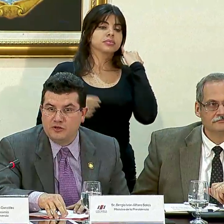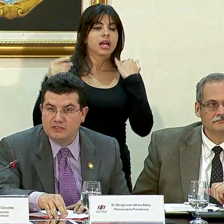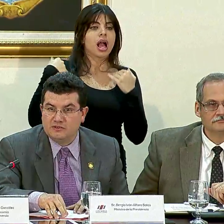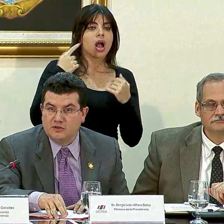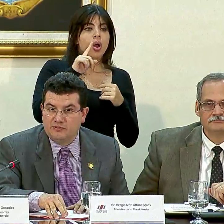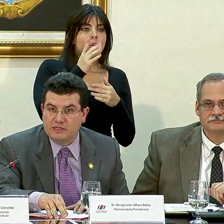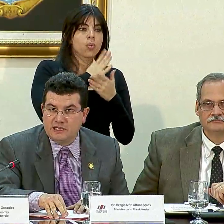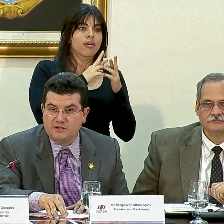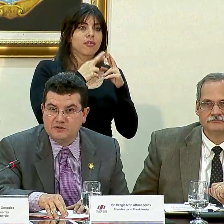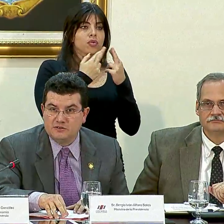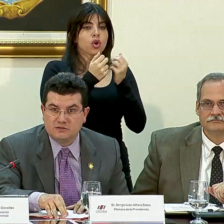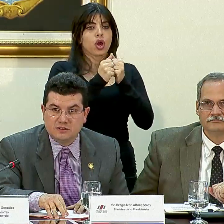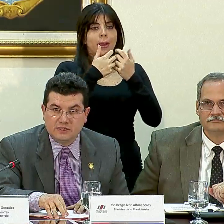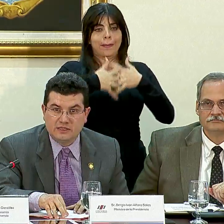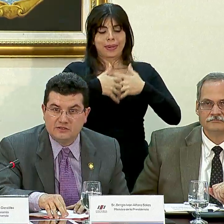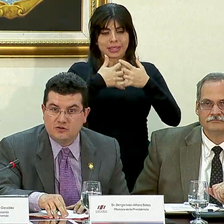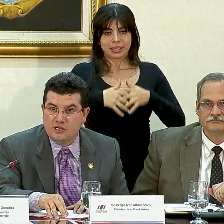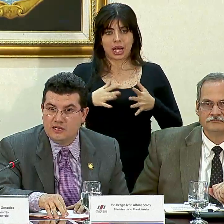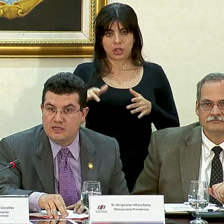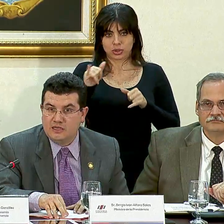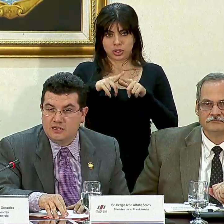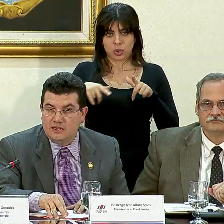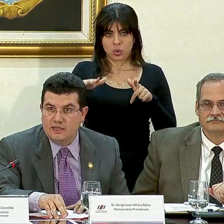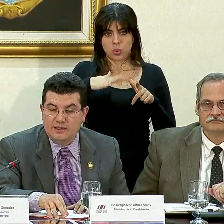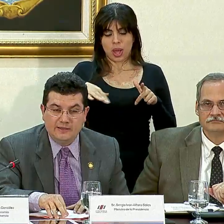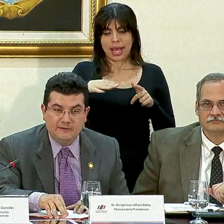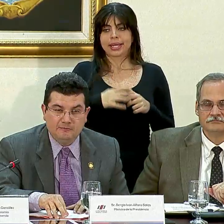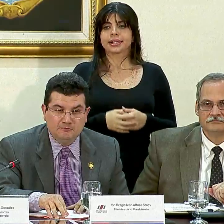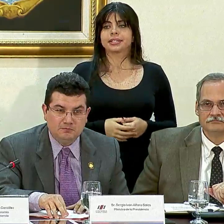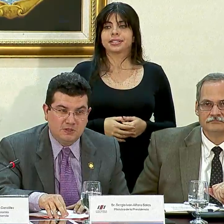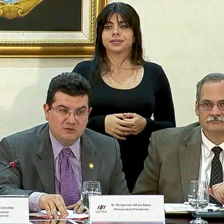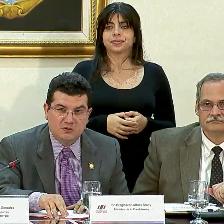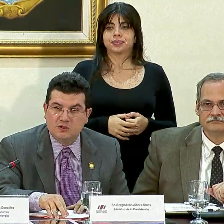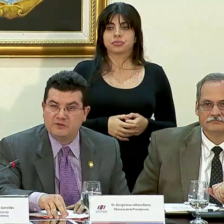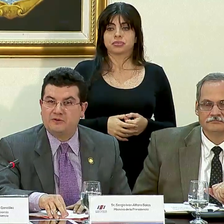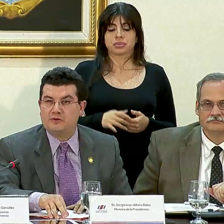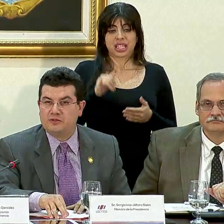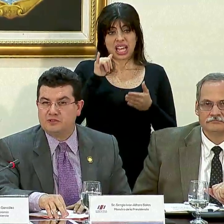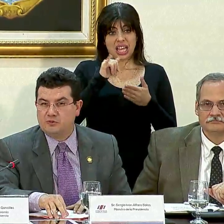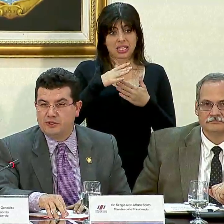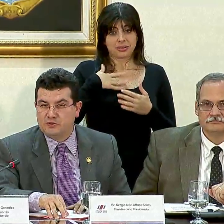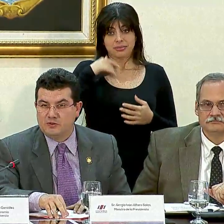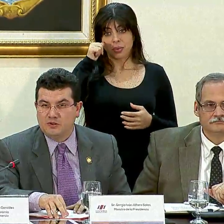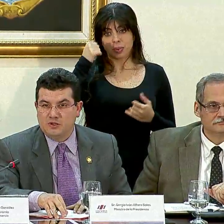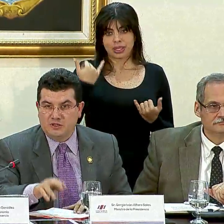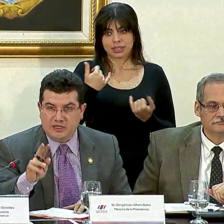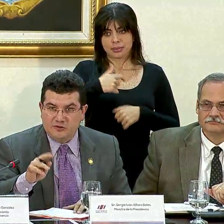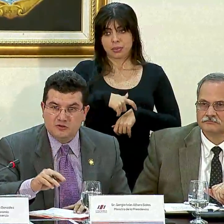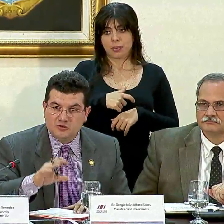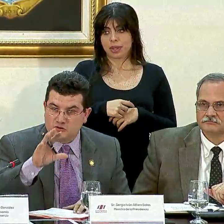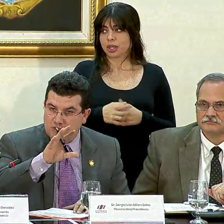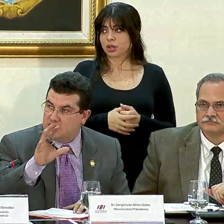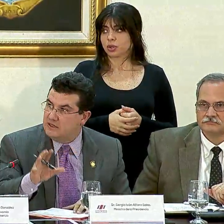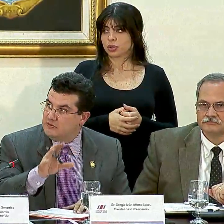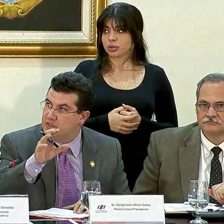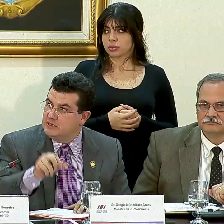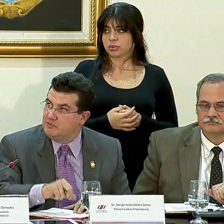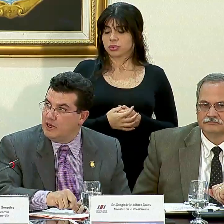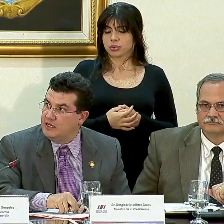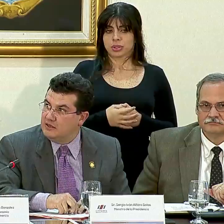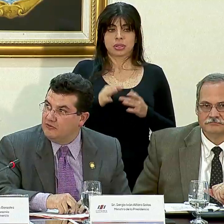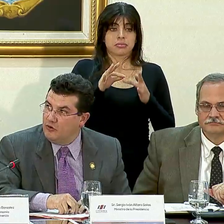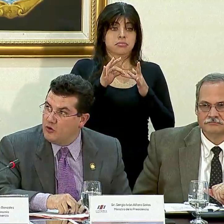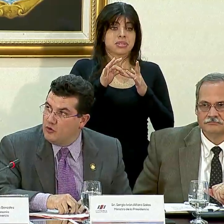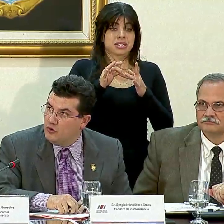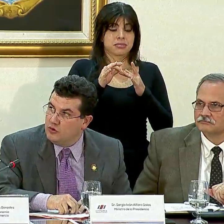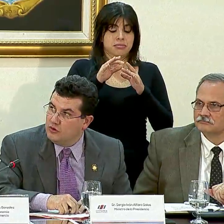unas reuniones con empresarios en la zona y eso es lo que recuerdo en este momento. Las dos es el